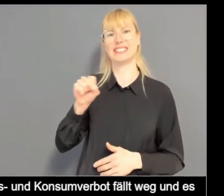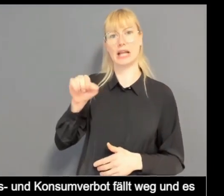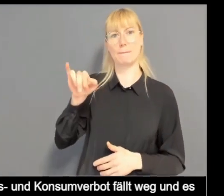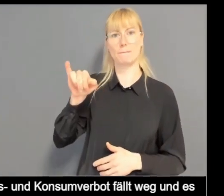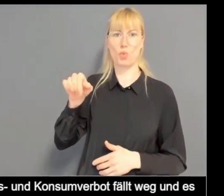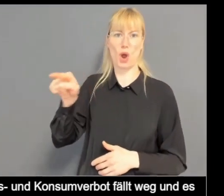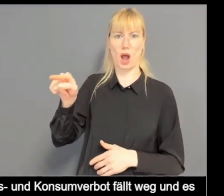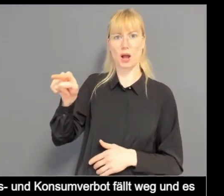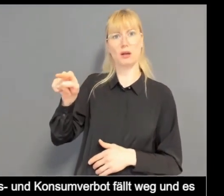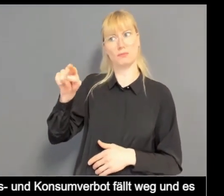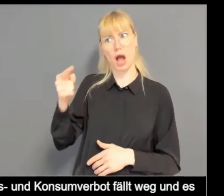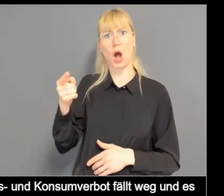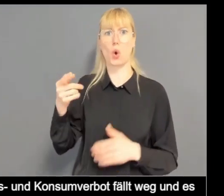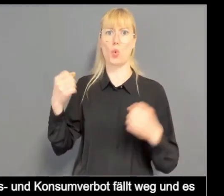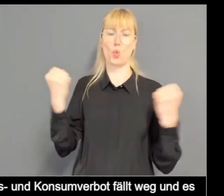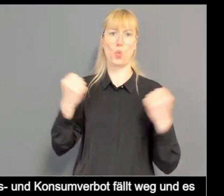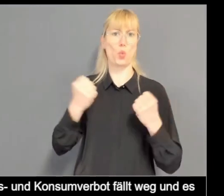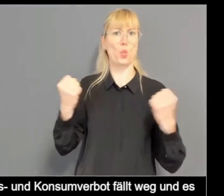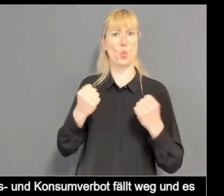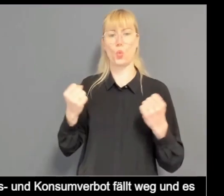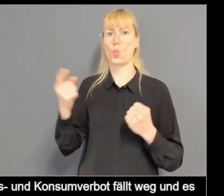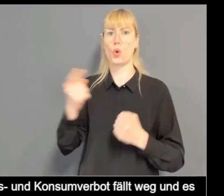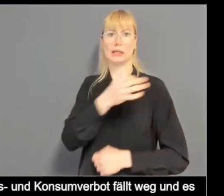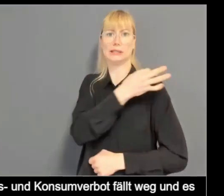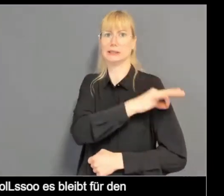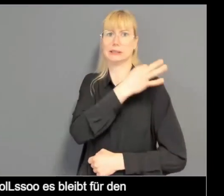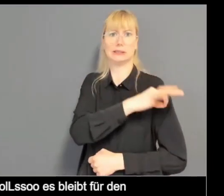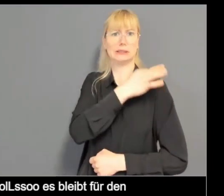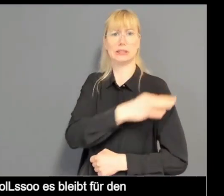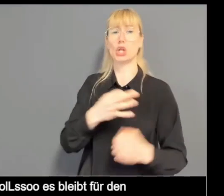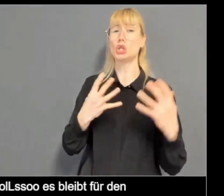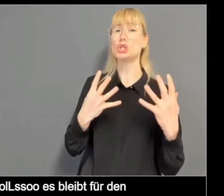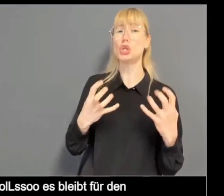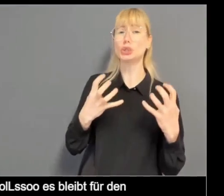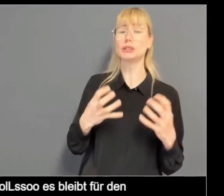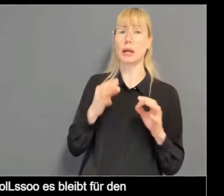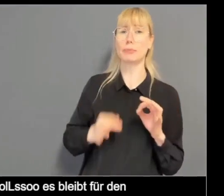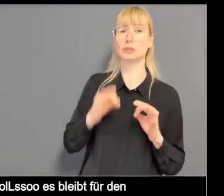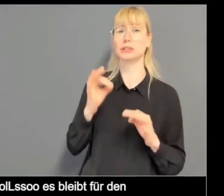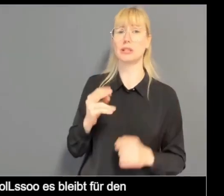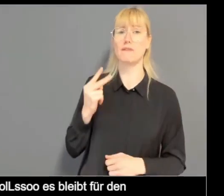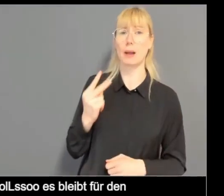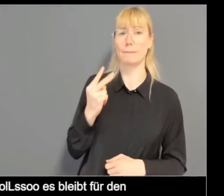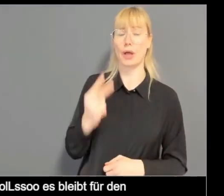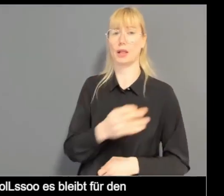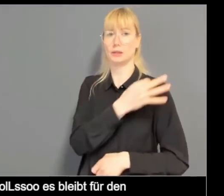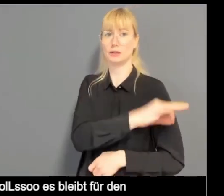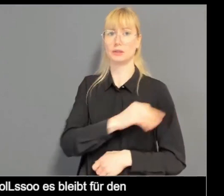und Korea, habe mich gestern Professor Hölscher darauf aufmerksam gemacht, auf eine Studie, die das belegt, dort extrem hohe